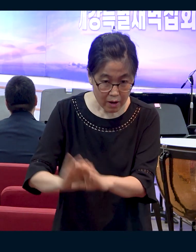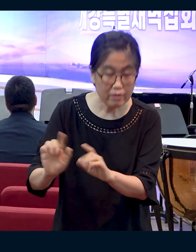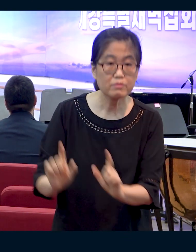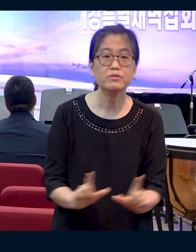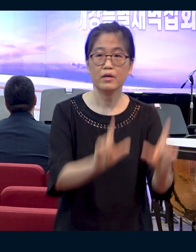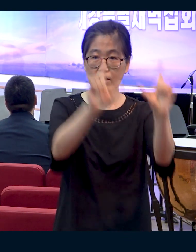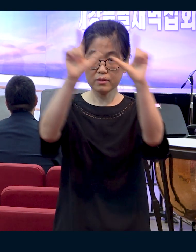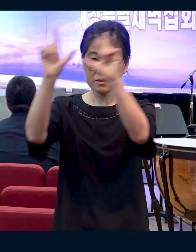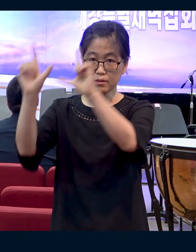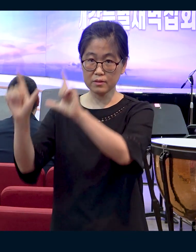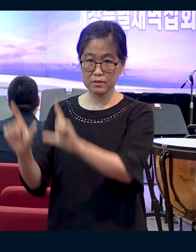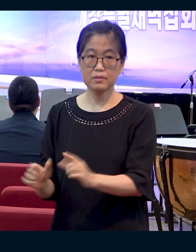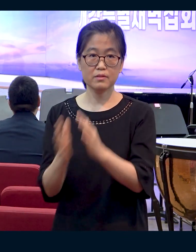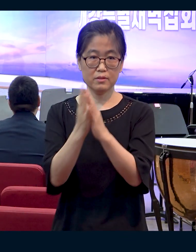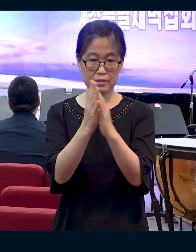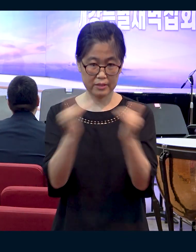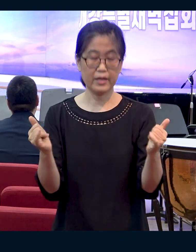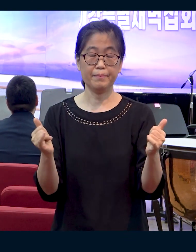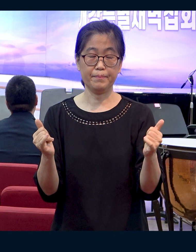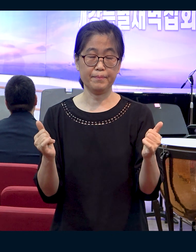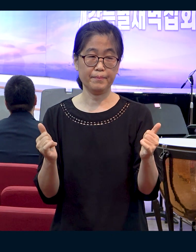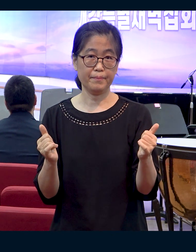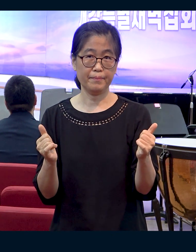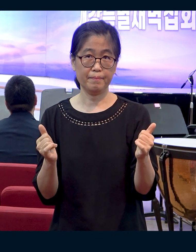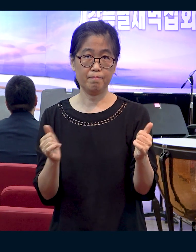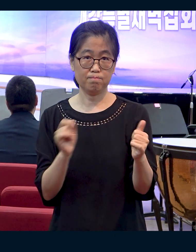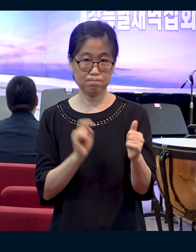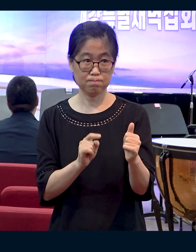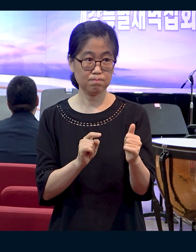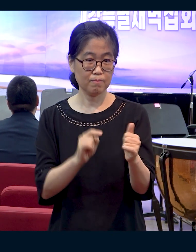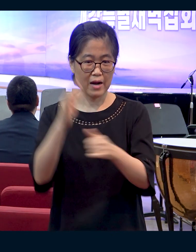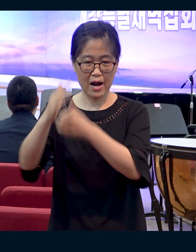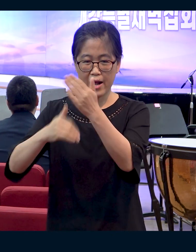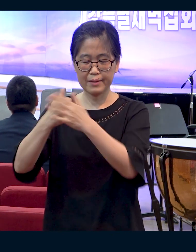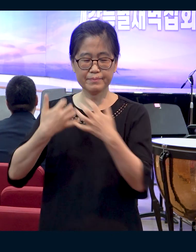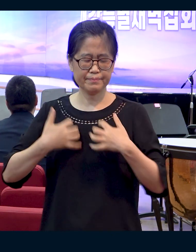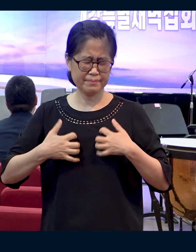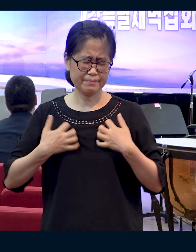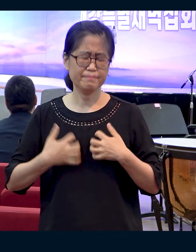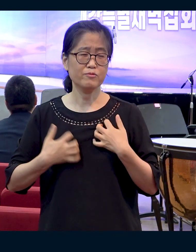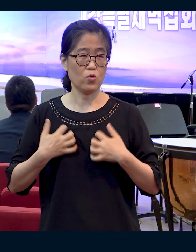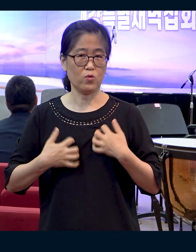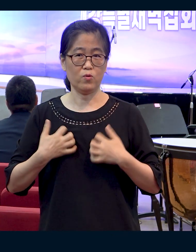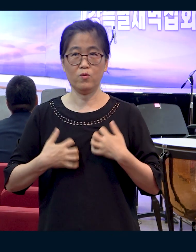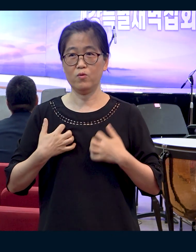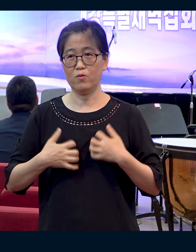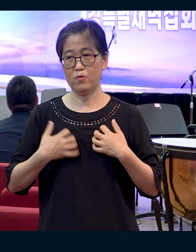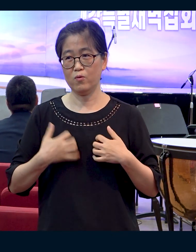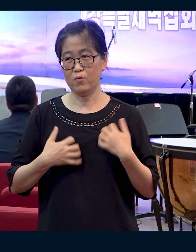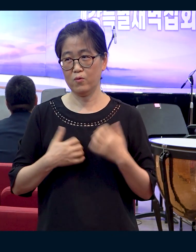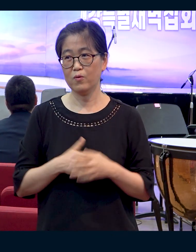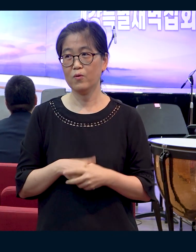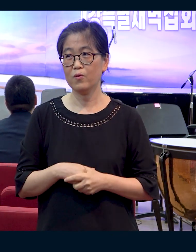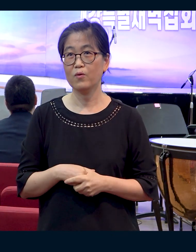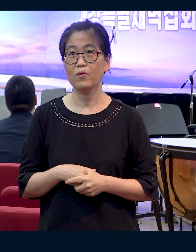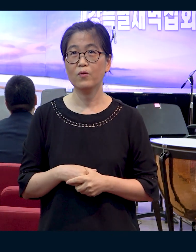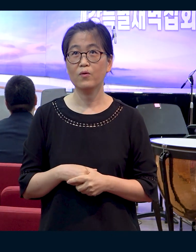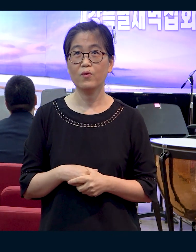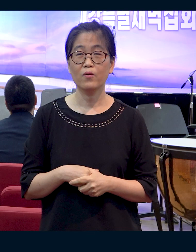지낼 수 있는 사람들과 함께, 이 사람이 바로 하나님을 기쁘시게 하는 것이다.